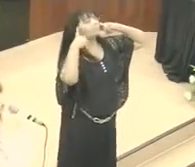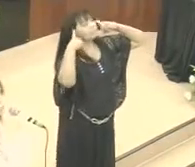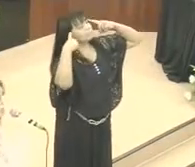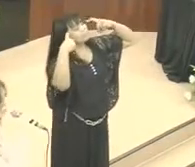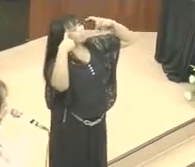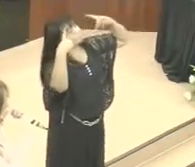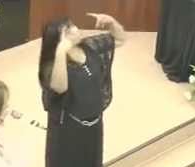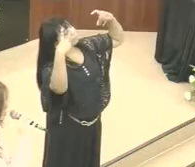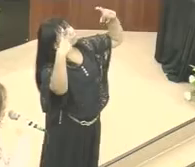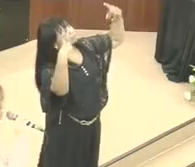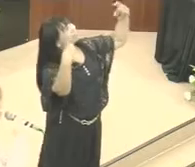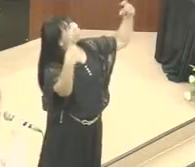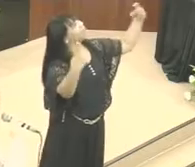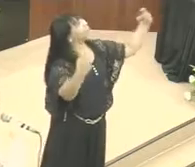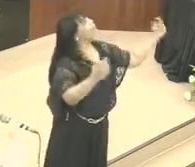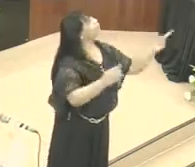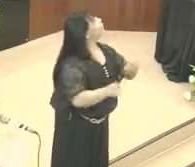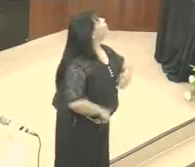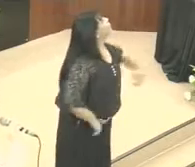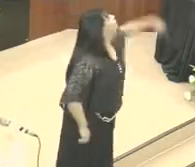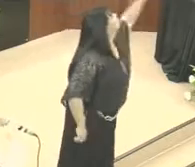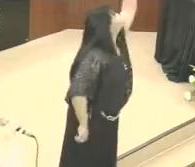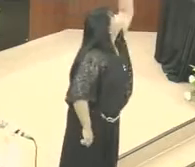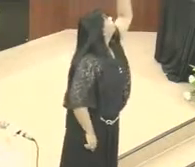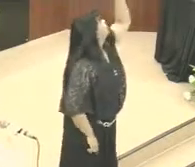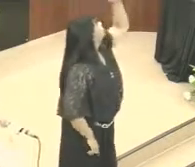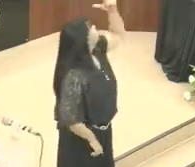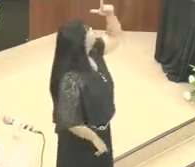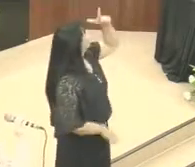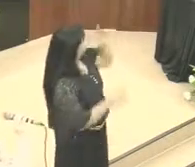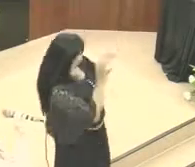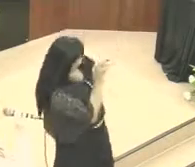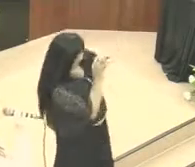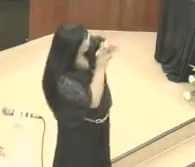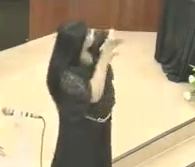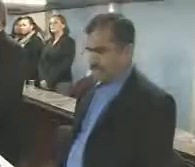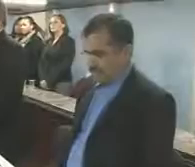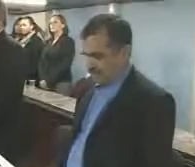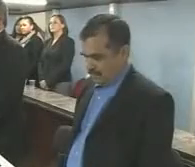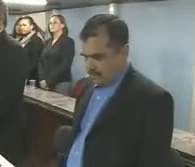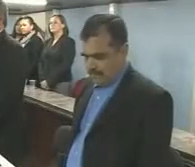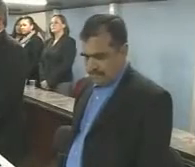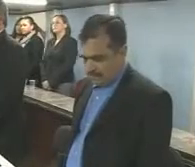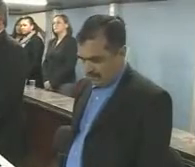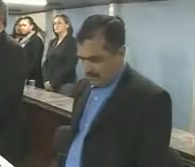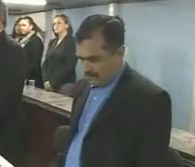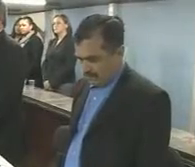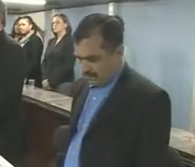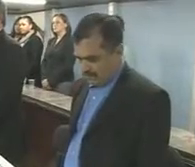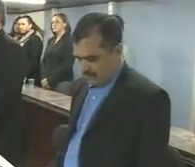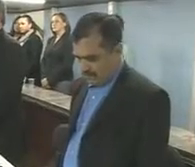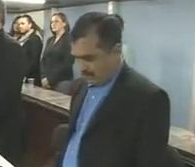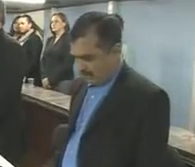brado retumbante, e o sol da liberdade em